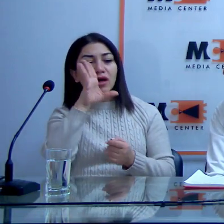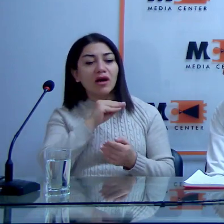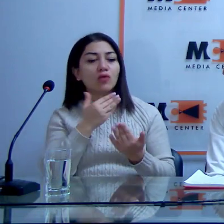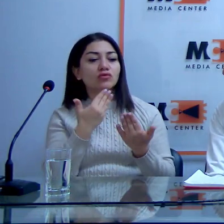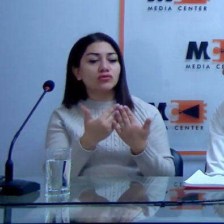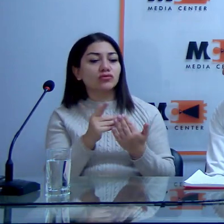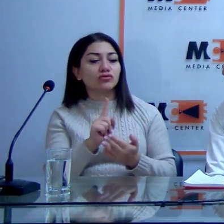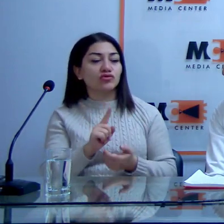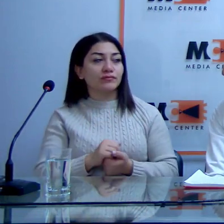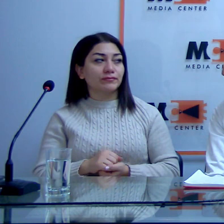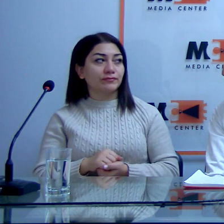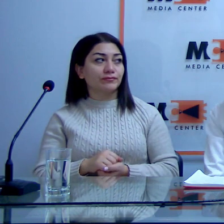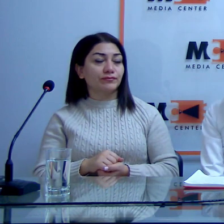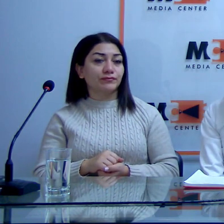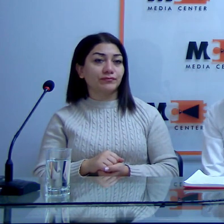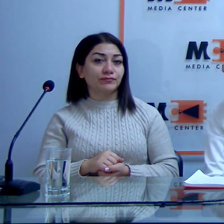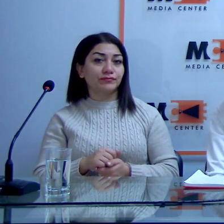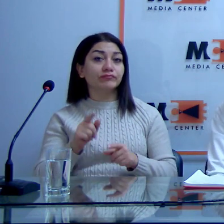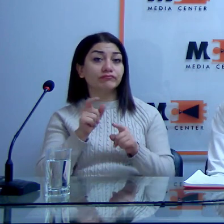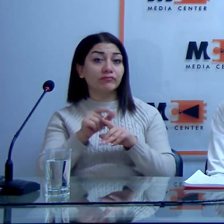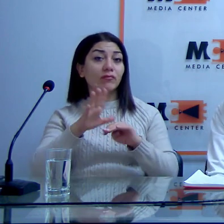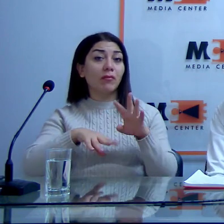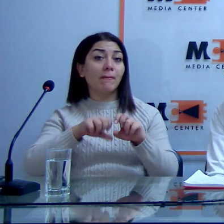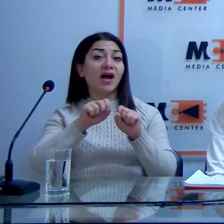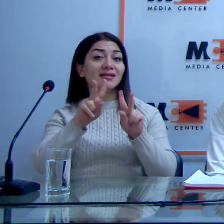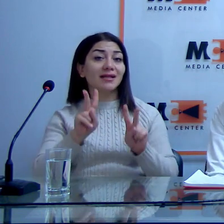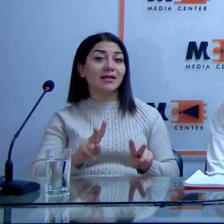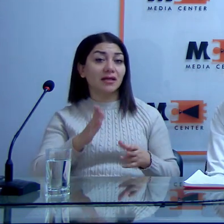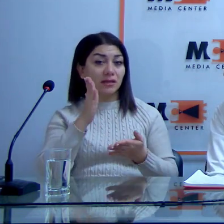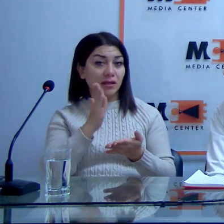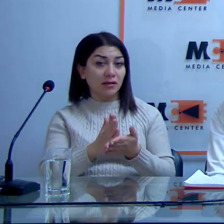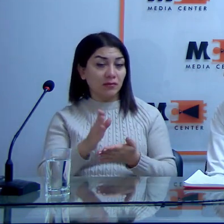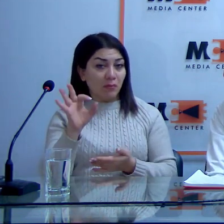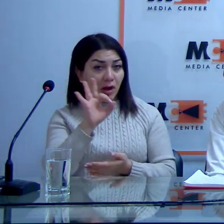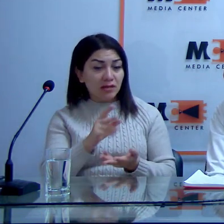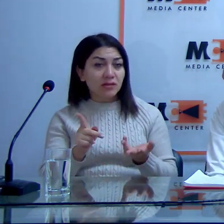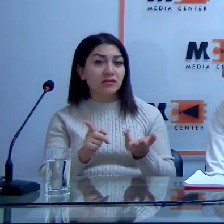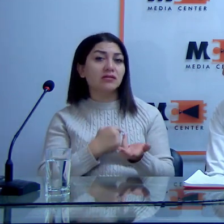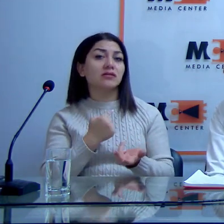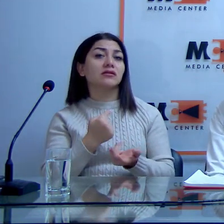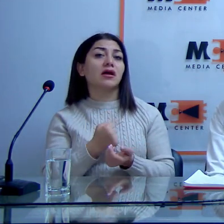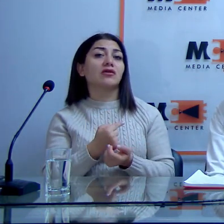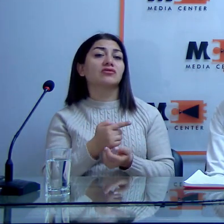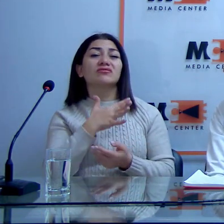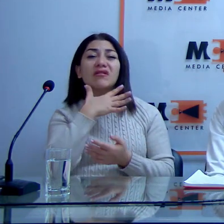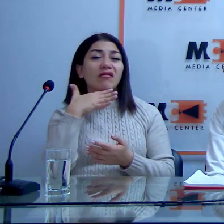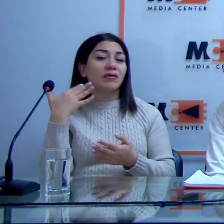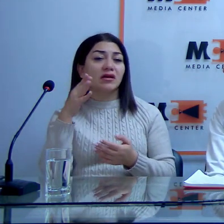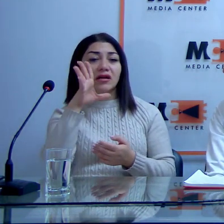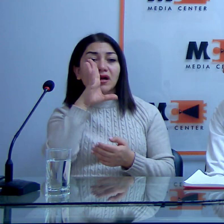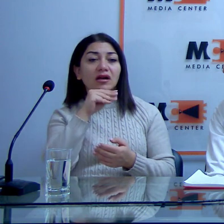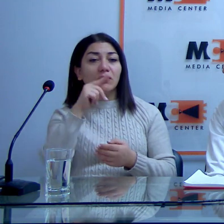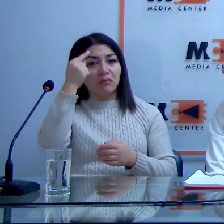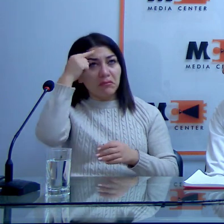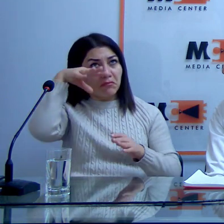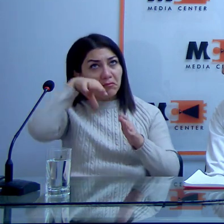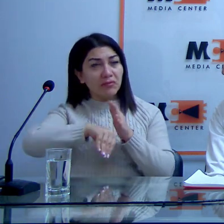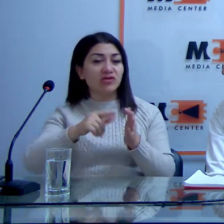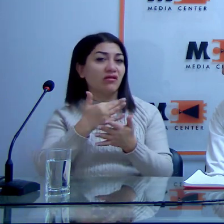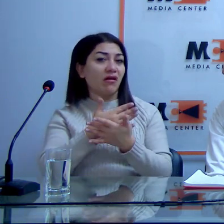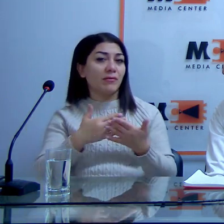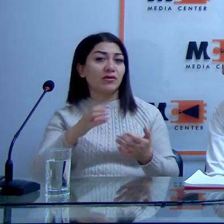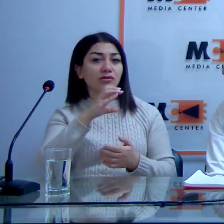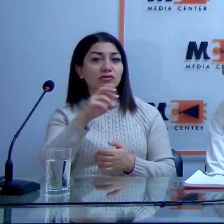թերապիային։ Խոսքը համապատասխան մասնագետների արկայության մասին է։ Խոսքը, այստեղ բազմաթիվ են այդ հնարավորությունները։